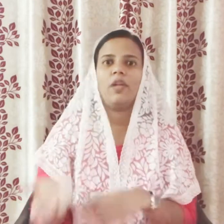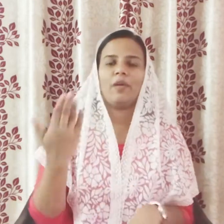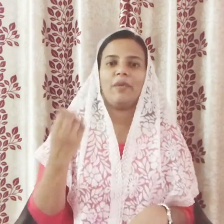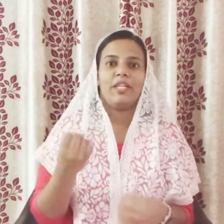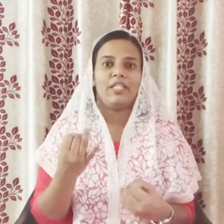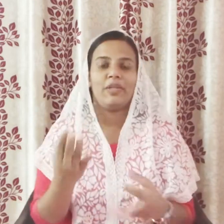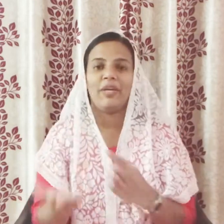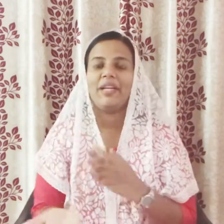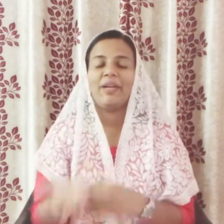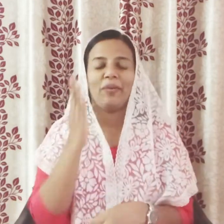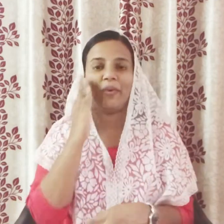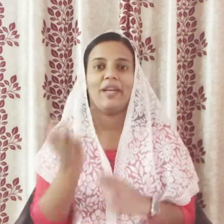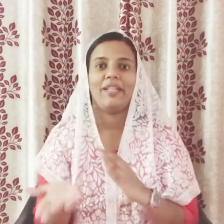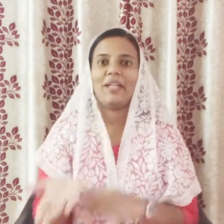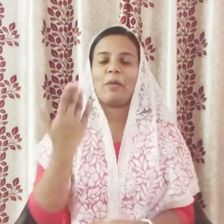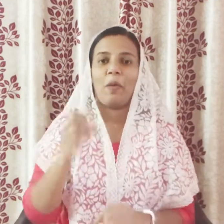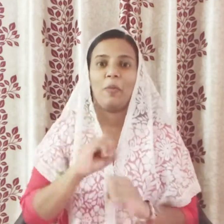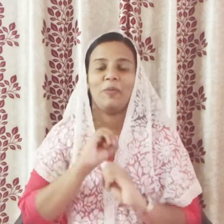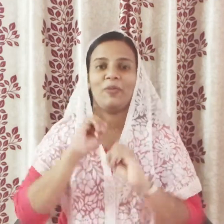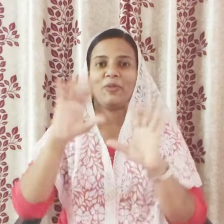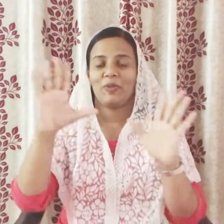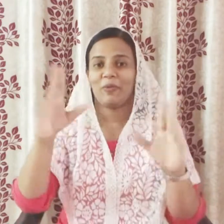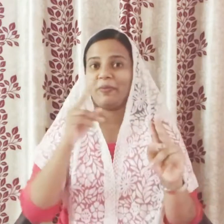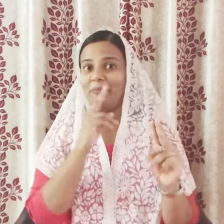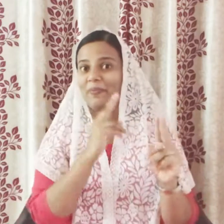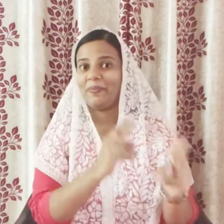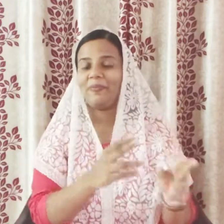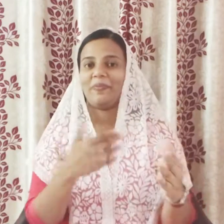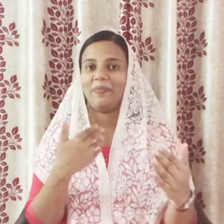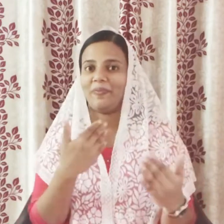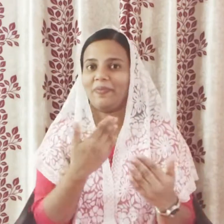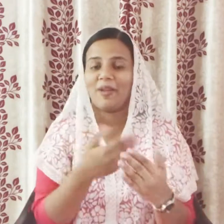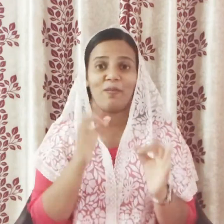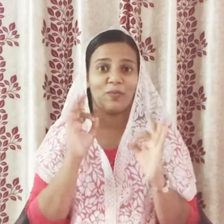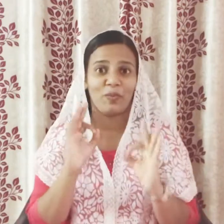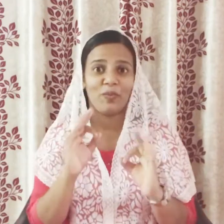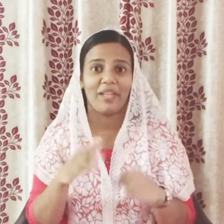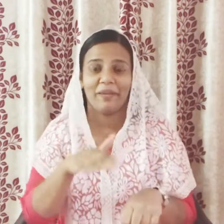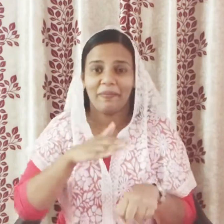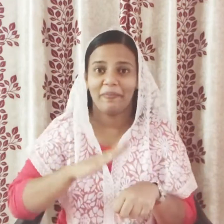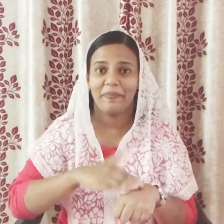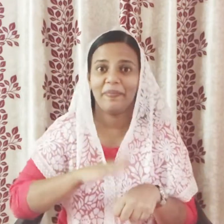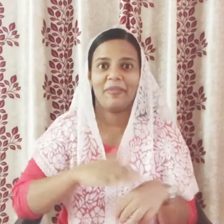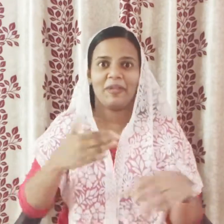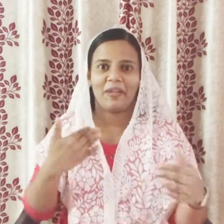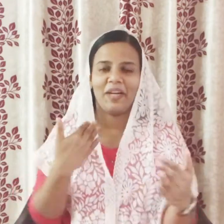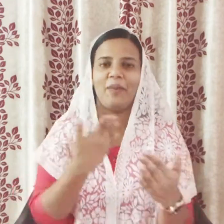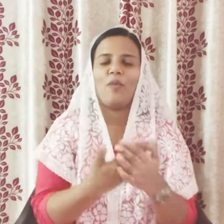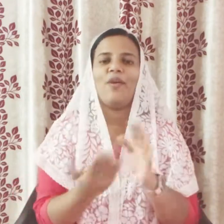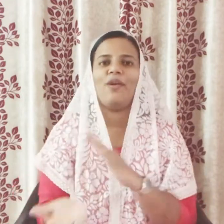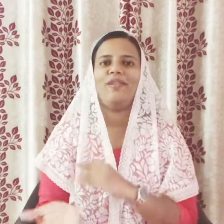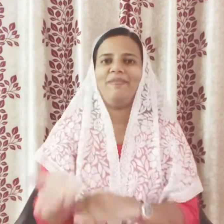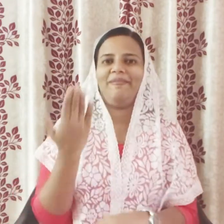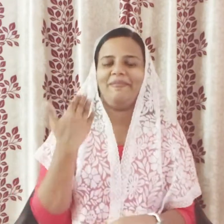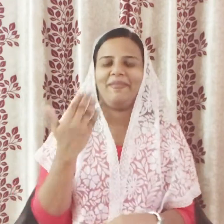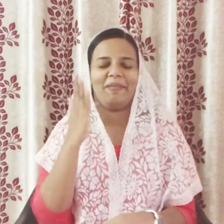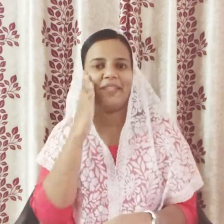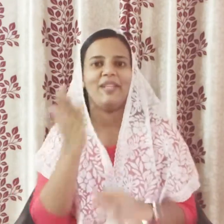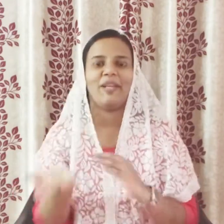ചിലർ എഴുന്നേൽക്കുന്ന വളരെ ശോഭനമായ ഒരു ആമൻ ഒരു പുതിയ അനുഭവത്തിലേക്ക് കയറുവാനായിട്ടാണ് ഉണരുന്നത്. അപ്പം ഇവിടെ